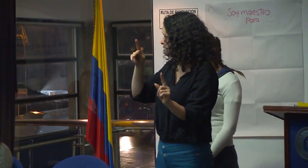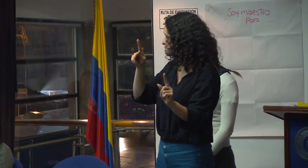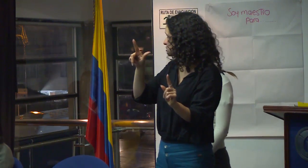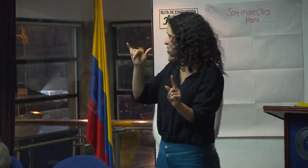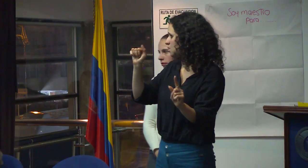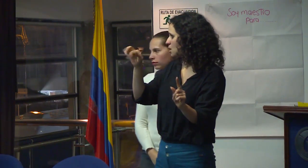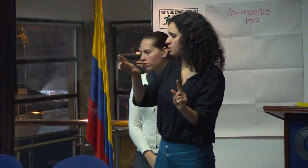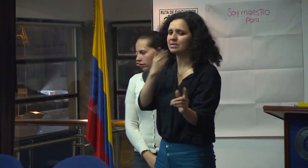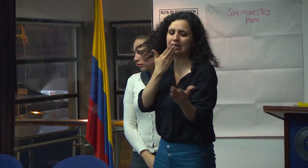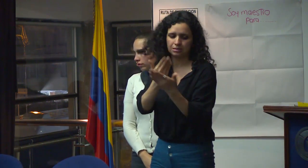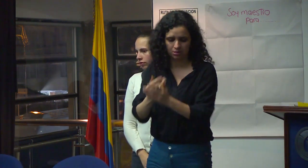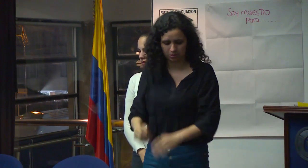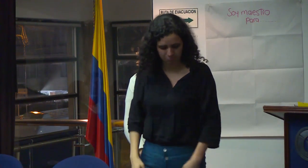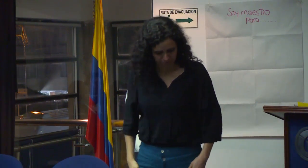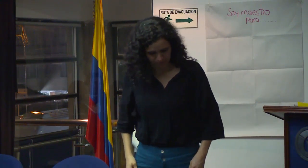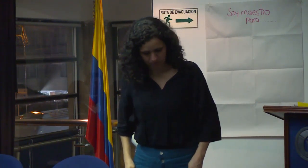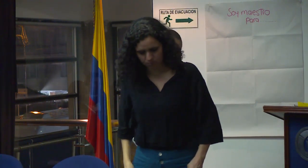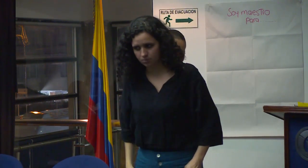Gracias.